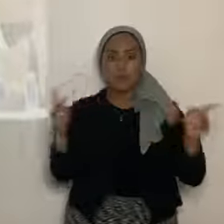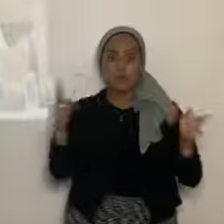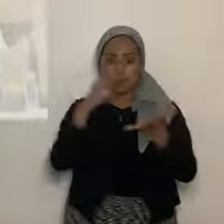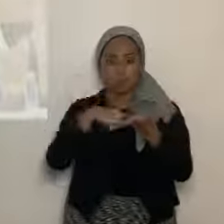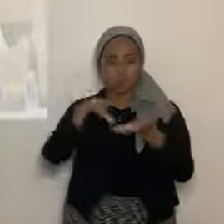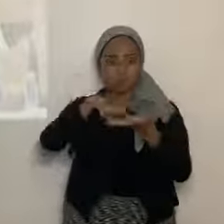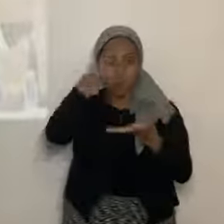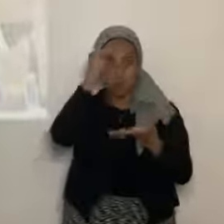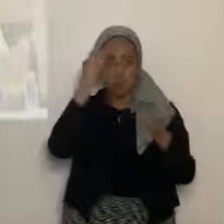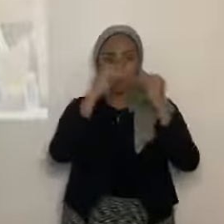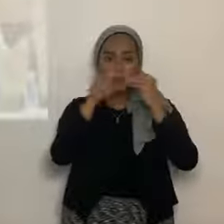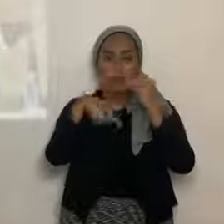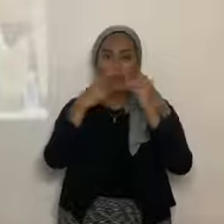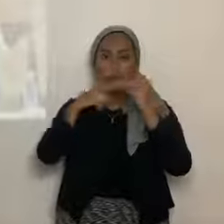de la Torah? ¿Sí?